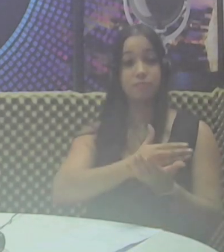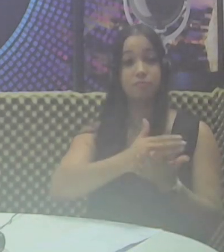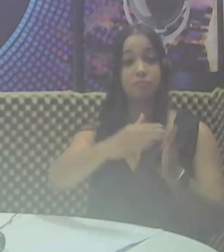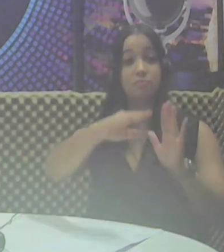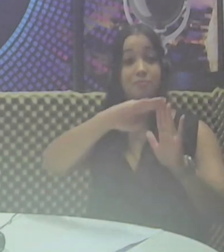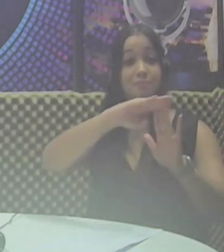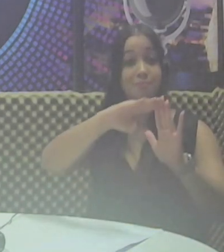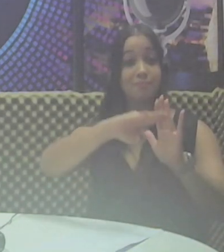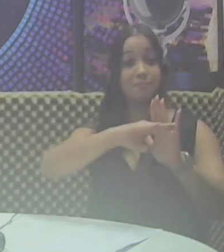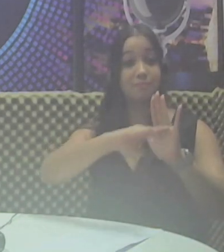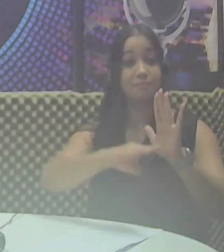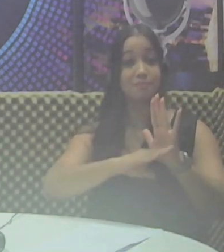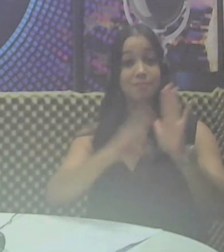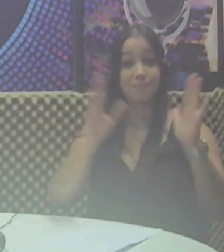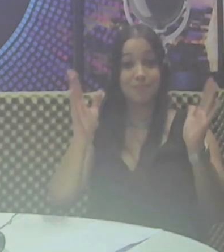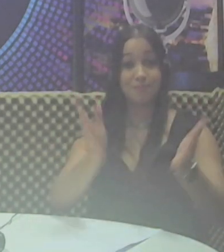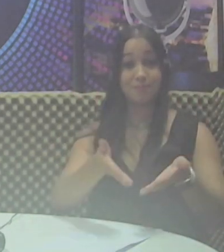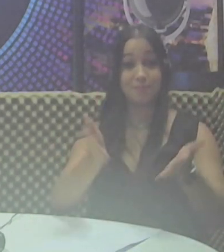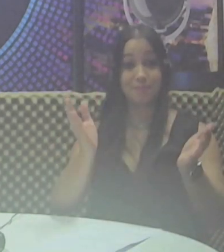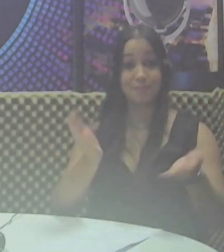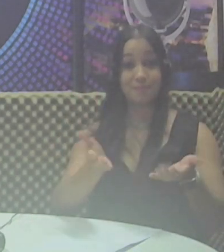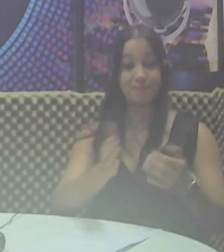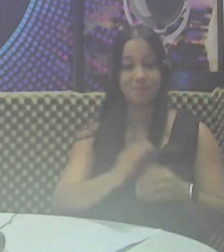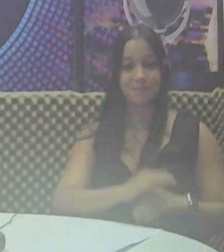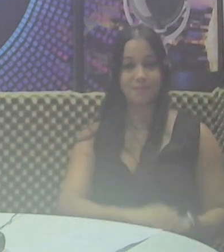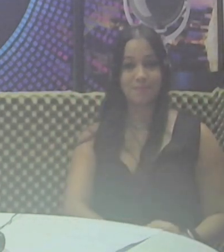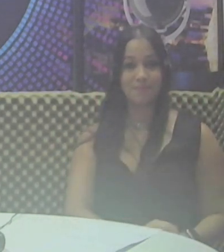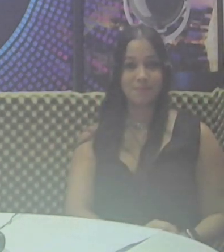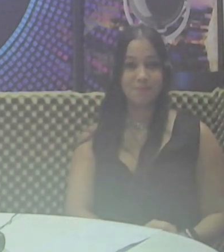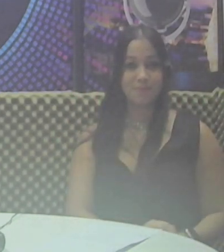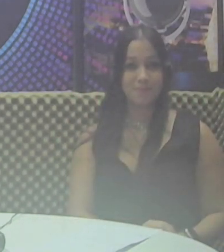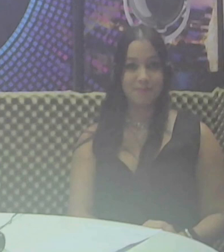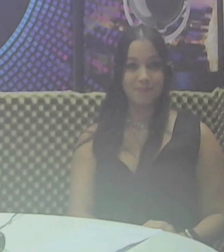os destaques da edição de hoje.